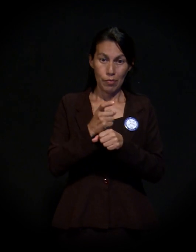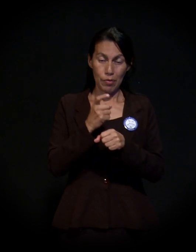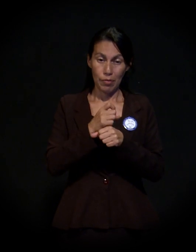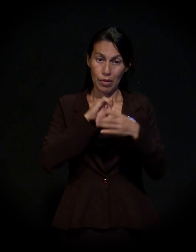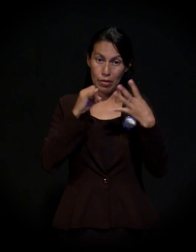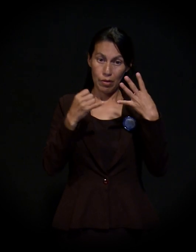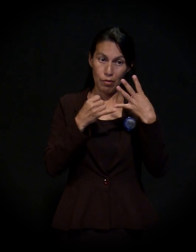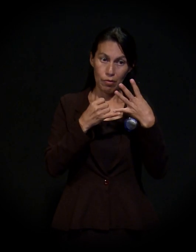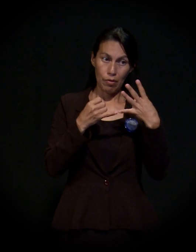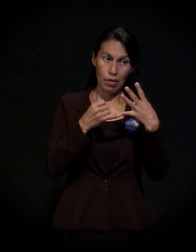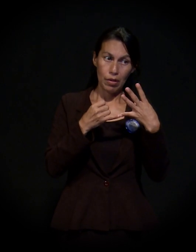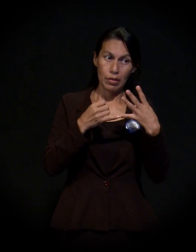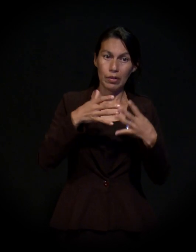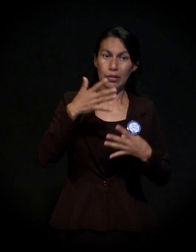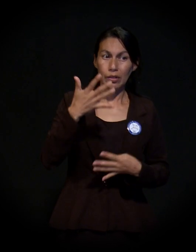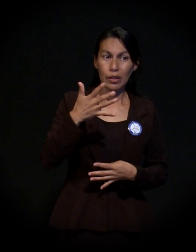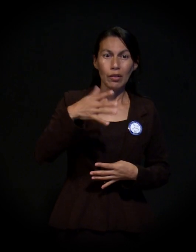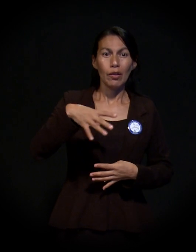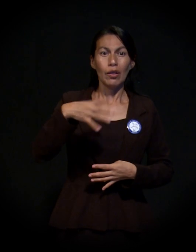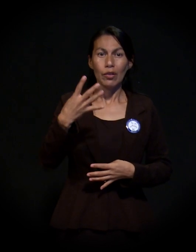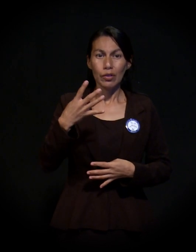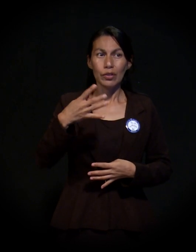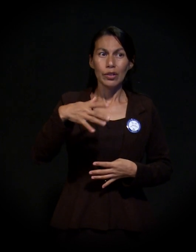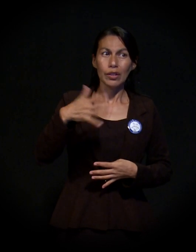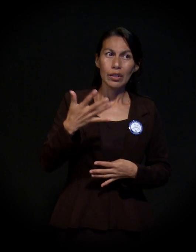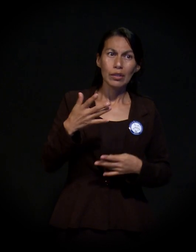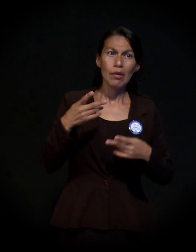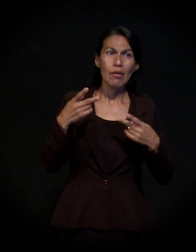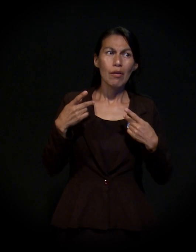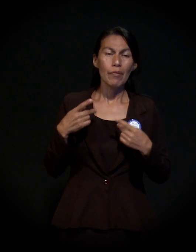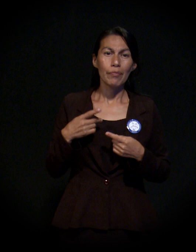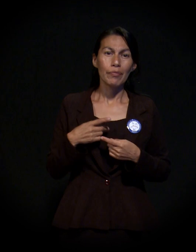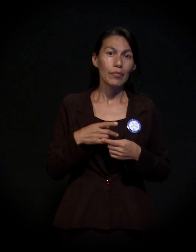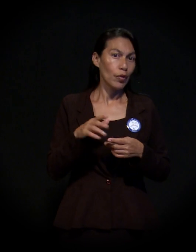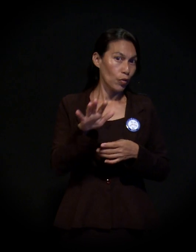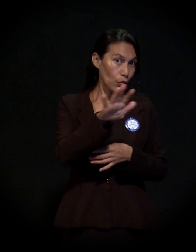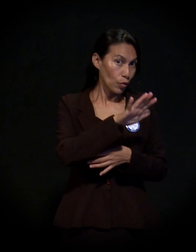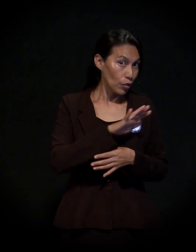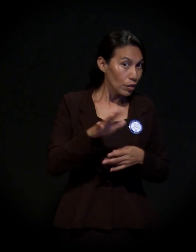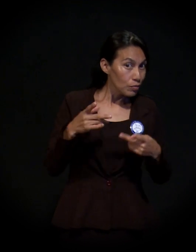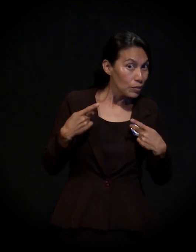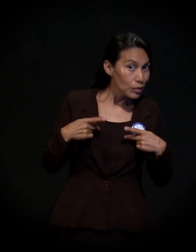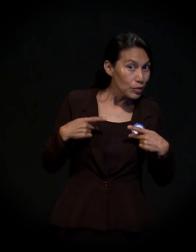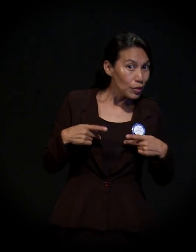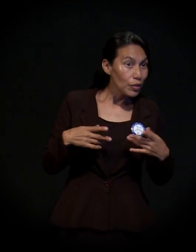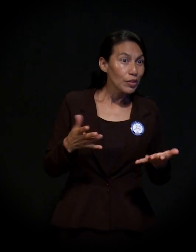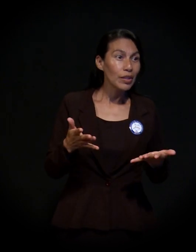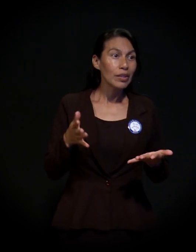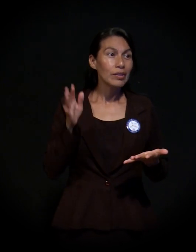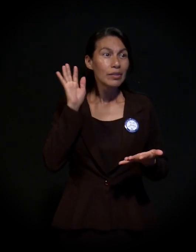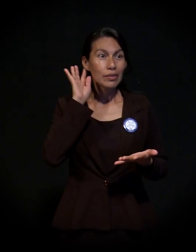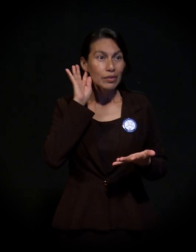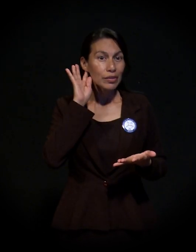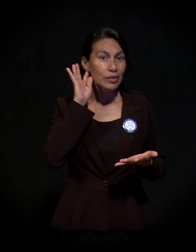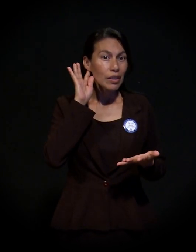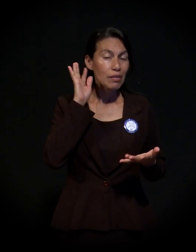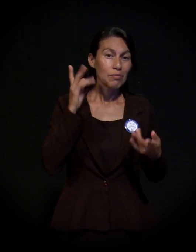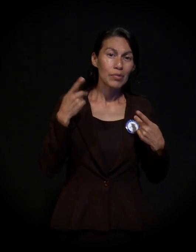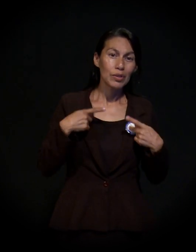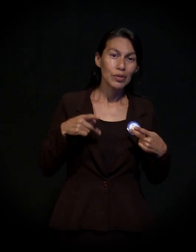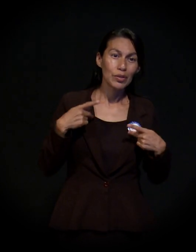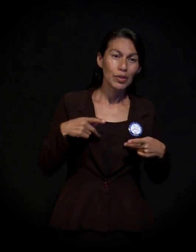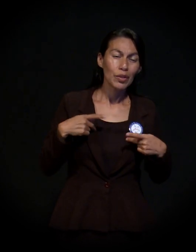15, y yo invito a los oyentes, yo sé que toda la población citrícola